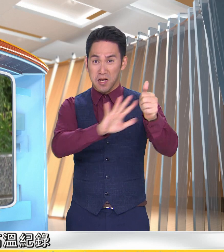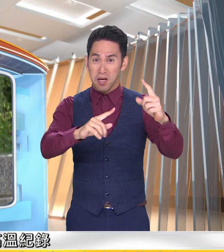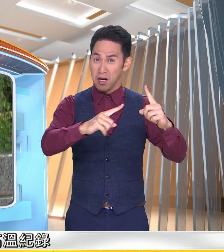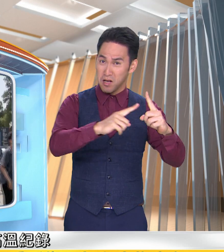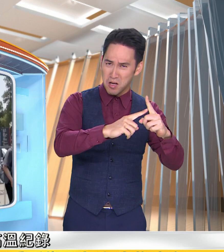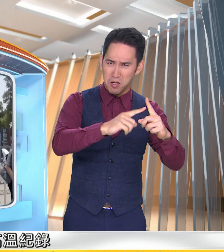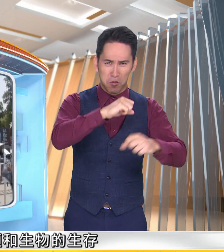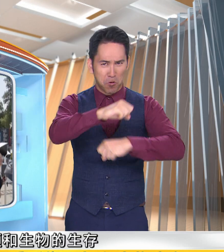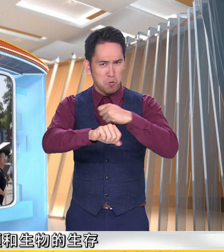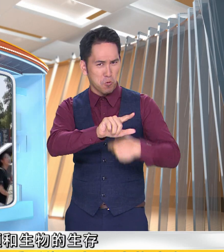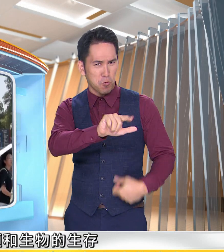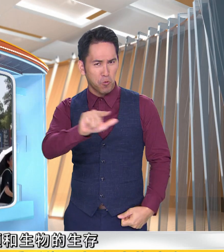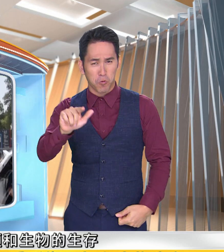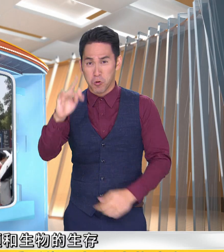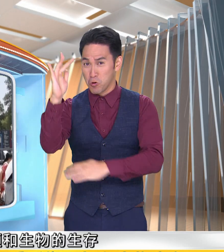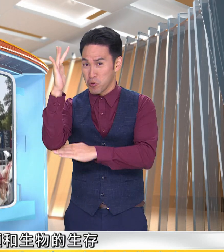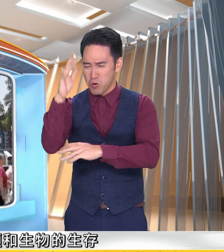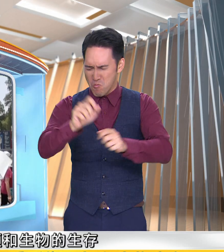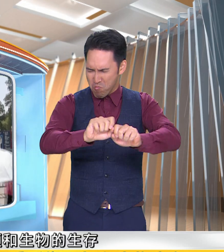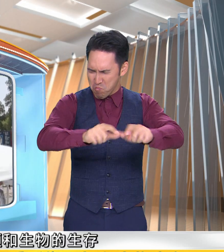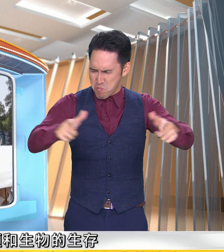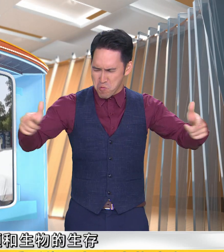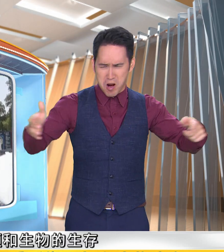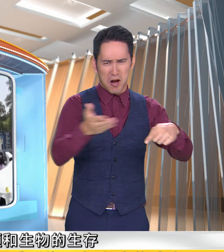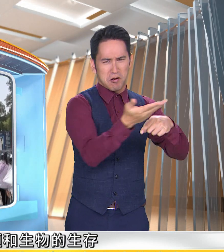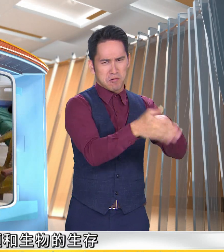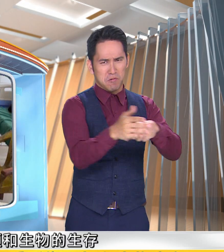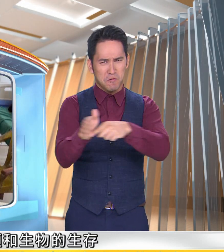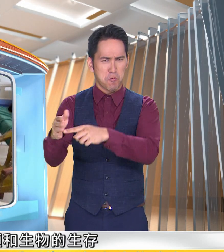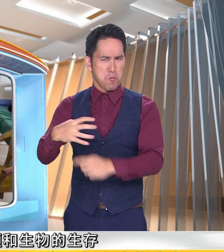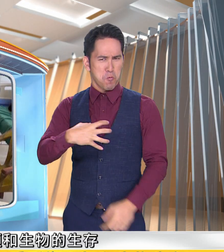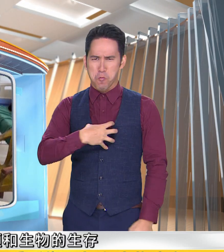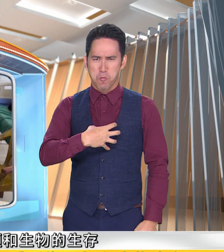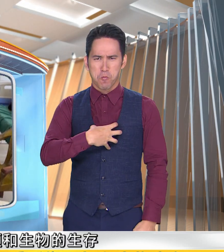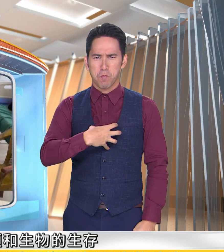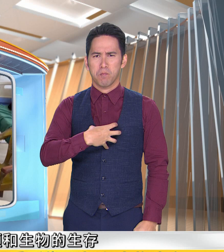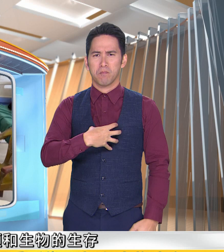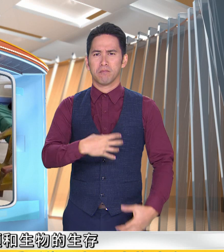录，恐怕严重影响人类和生物的生存。